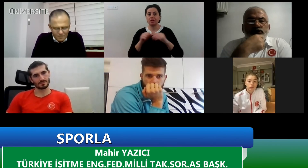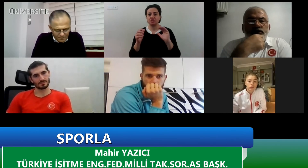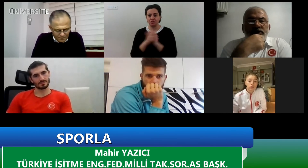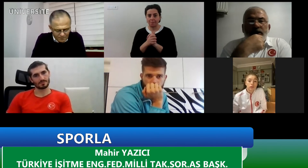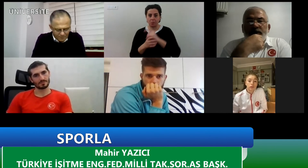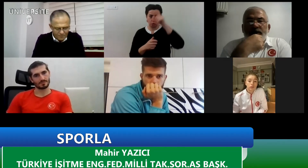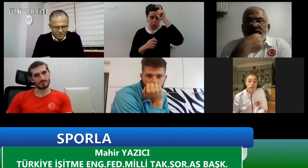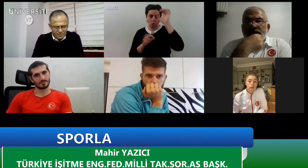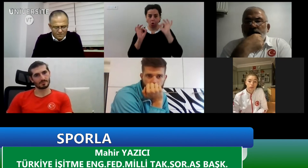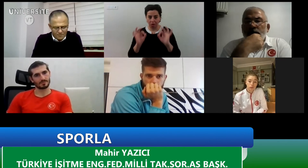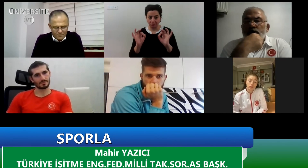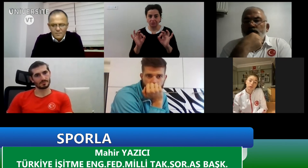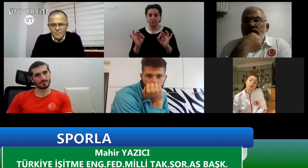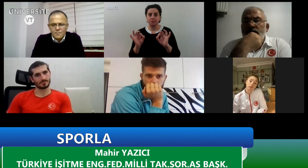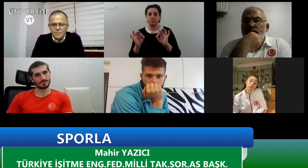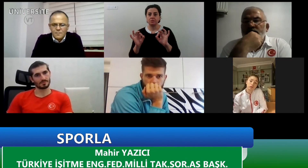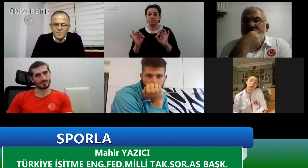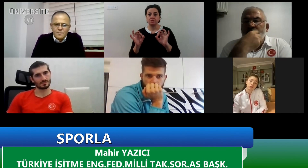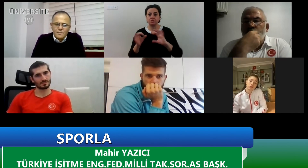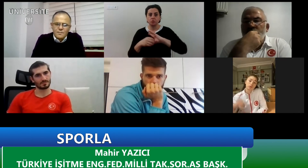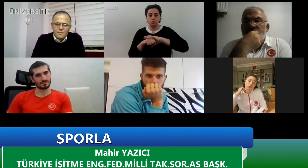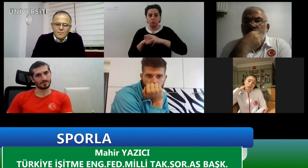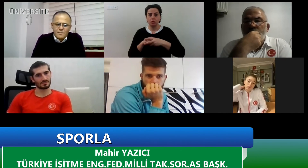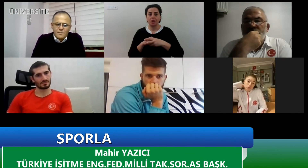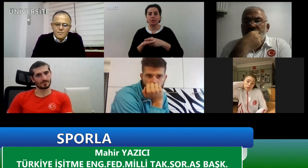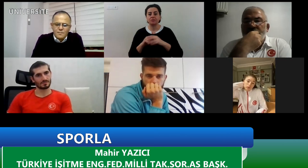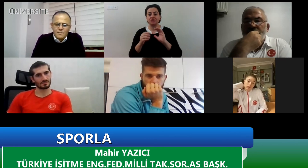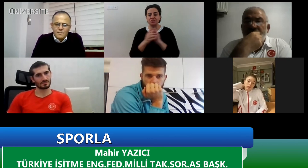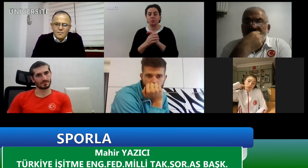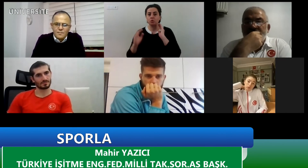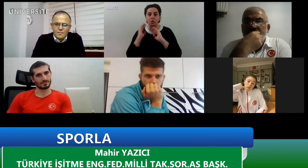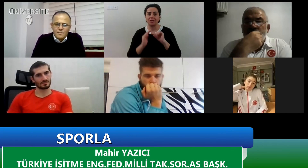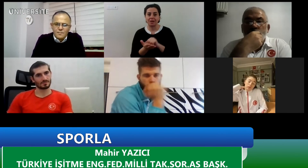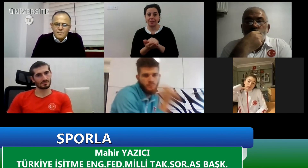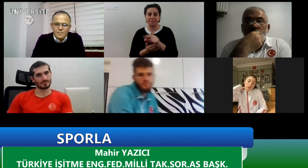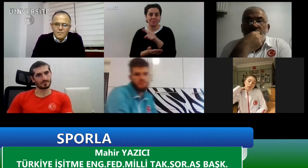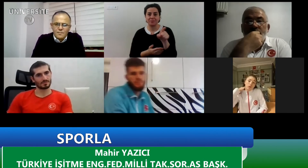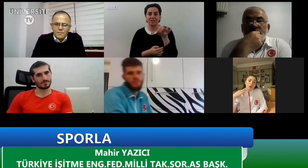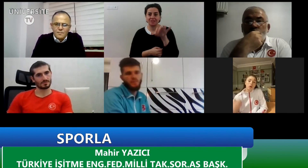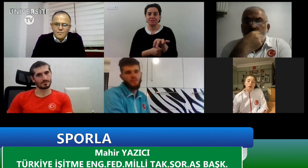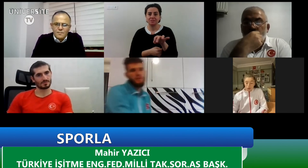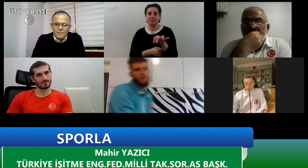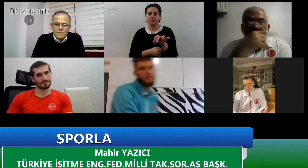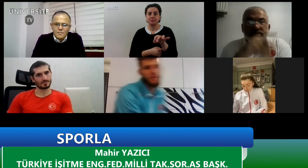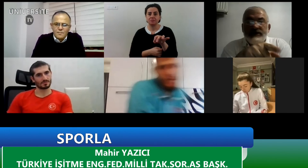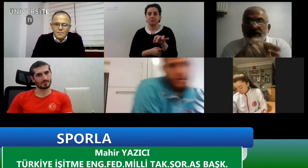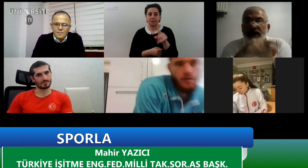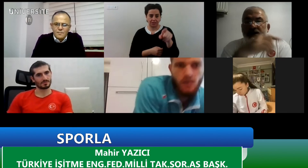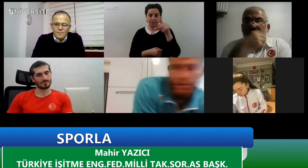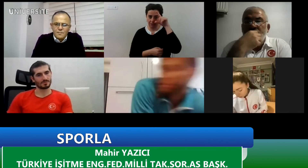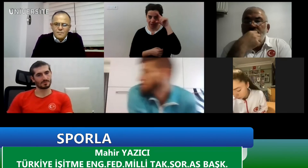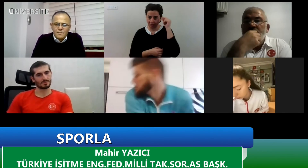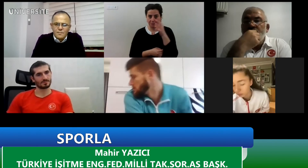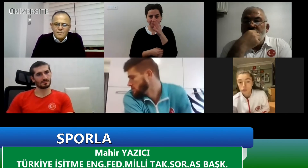Şampiyonası'nı Türkiye'de yapacağız diye Dünya Şampiyonası'nda güreşecek güreşçilerin hepsi şu anda bir kurumda, Kadir de